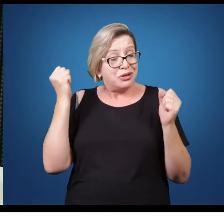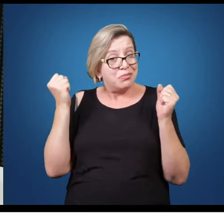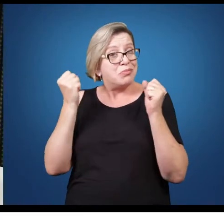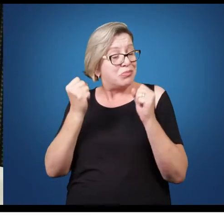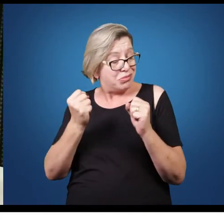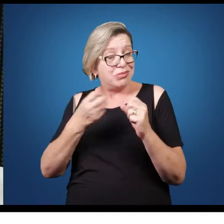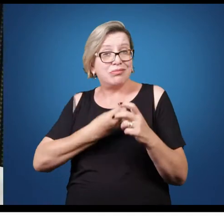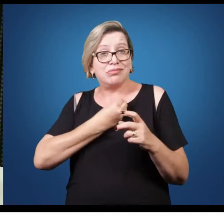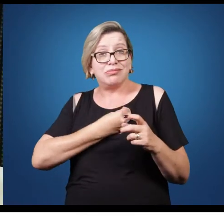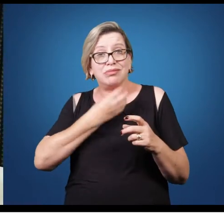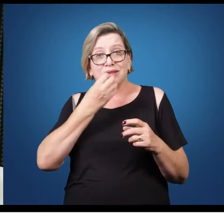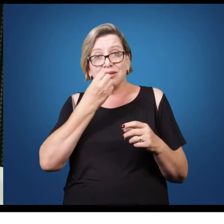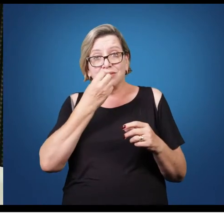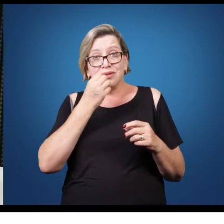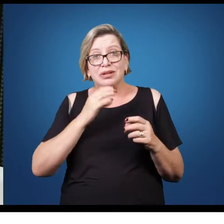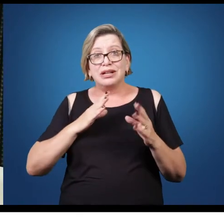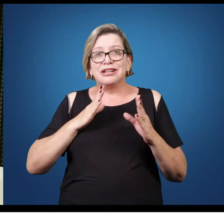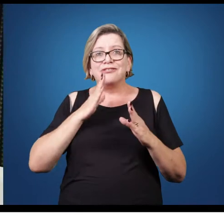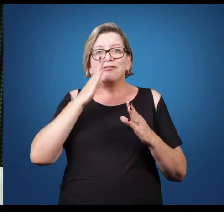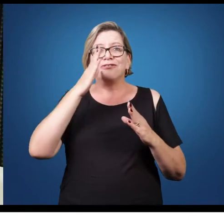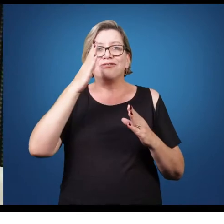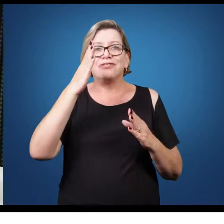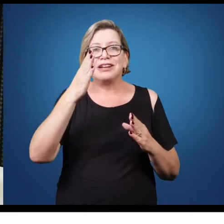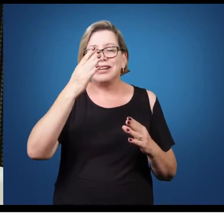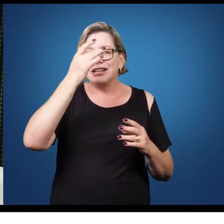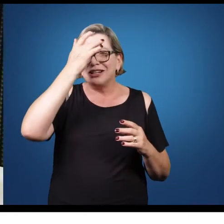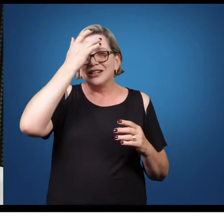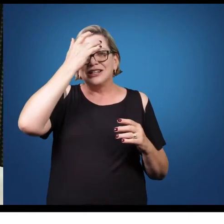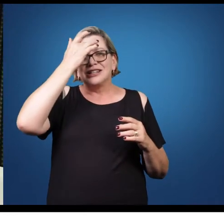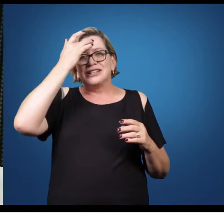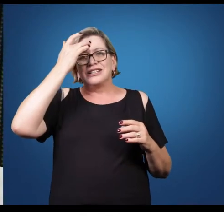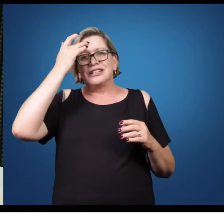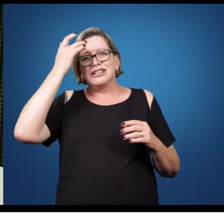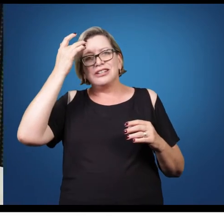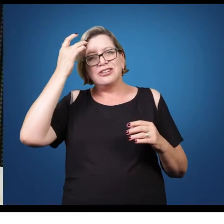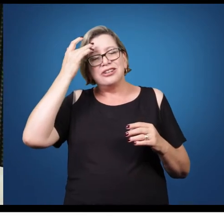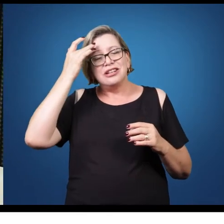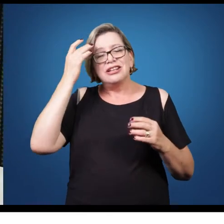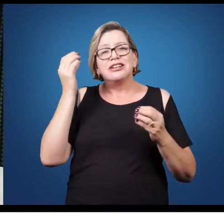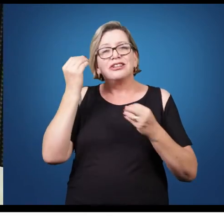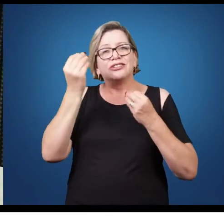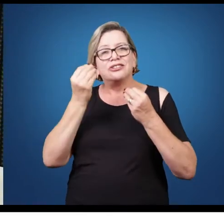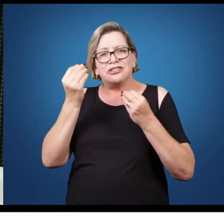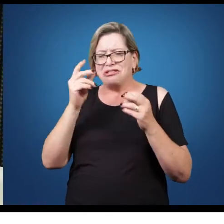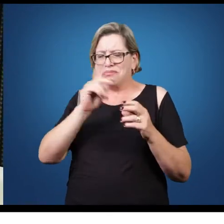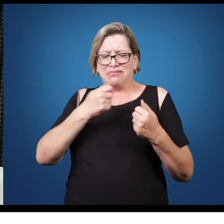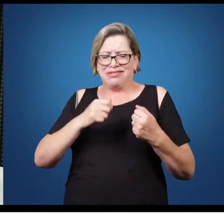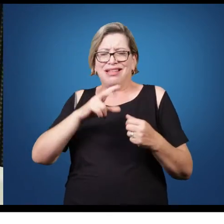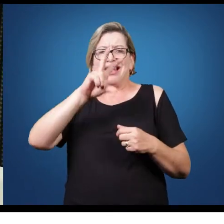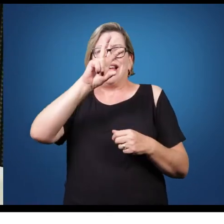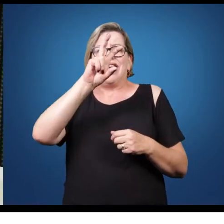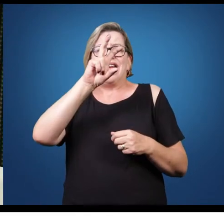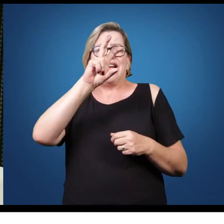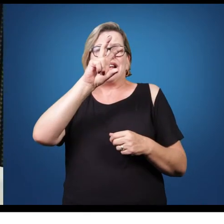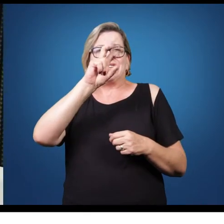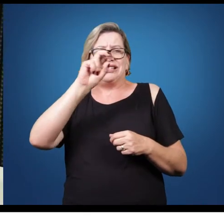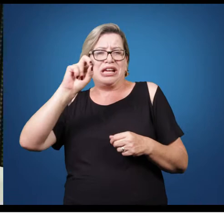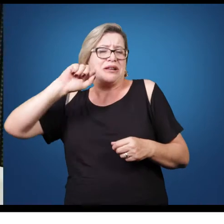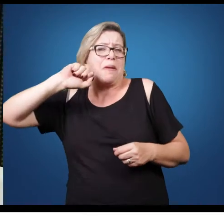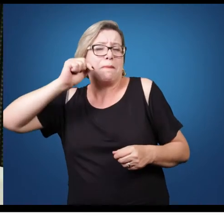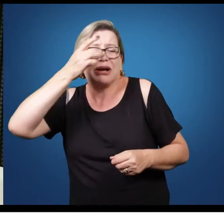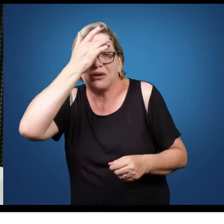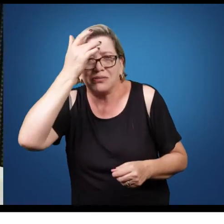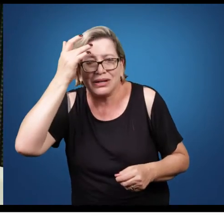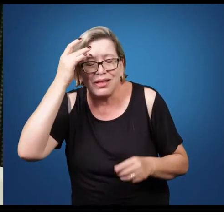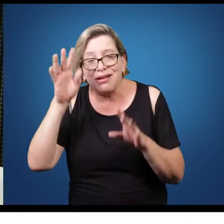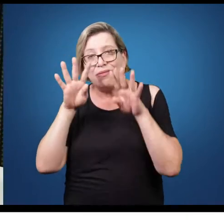tocar você fazer shows interessante com o público os grandes mas não de 5 500 pessoas então é parece que